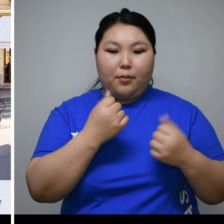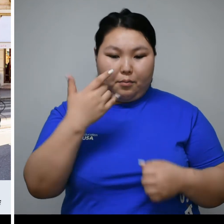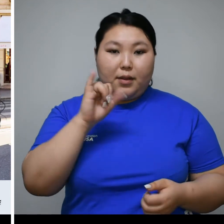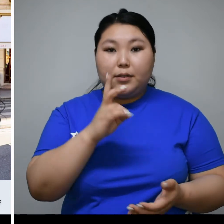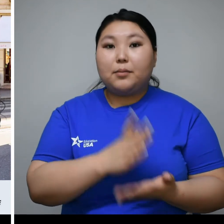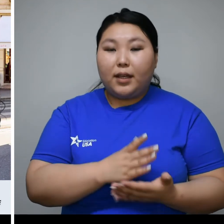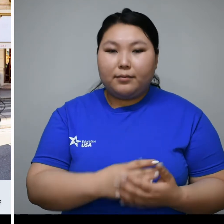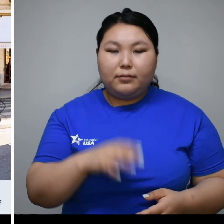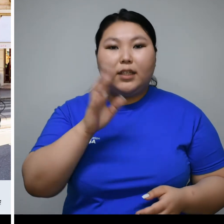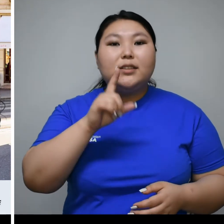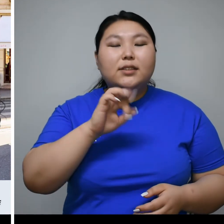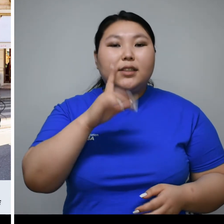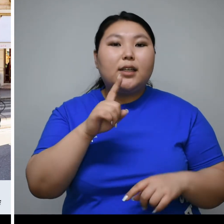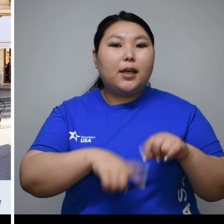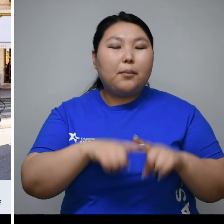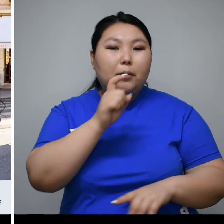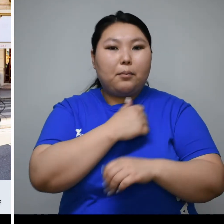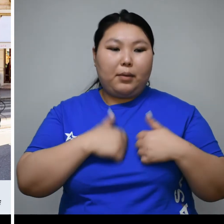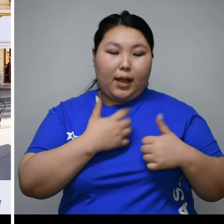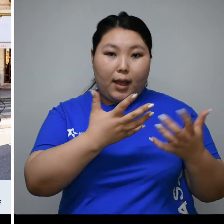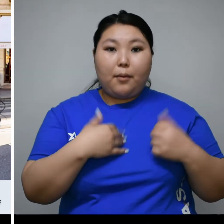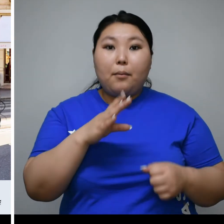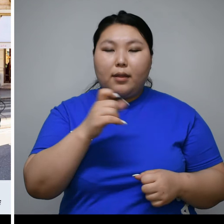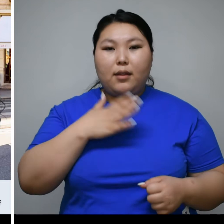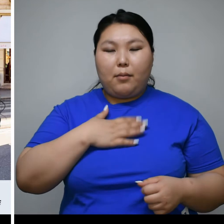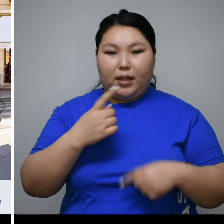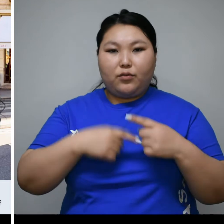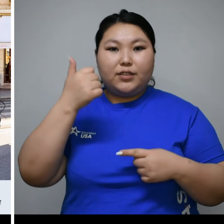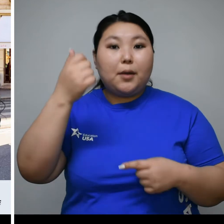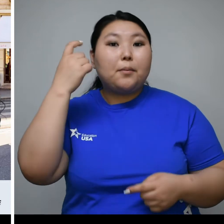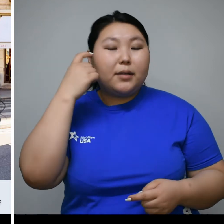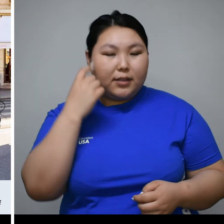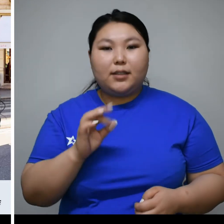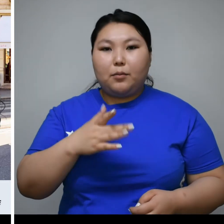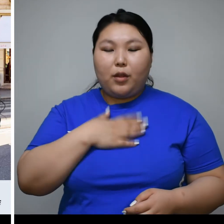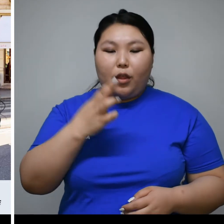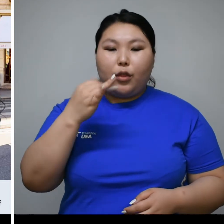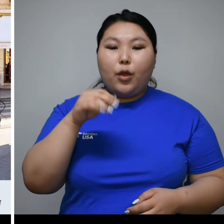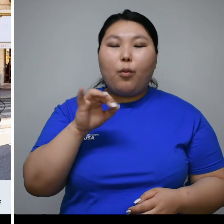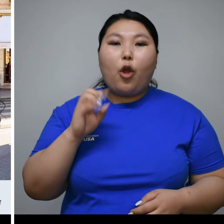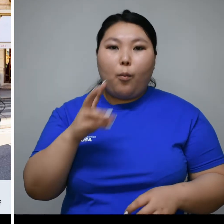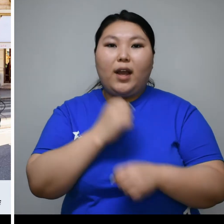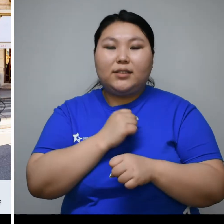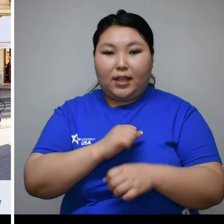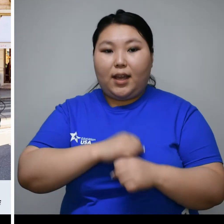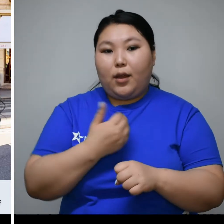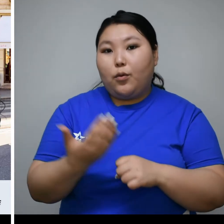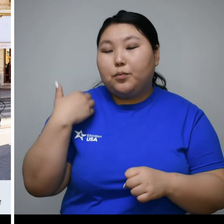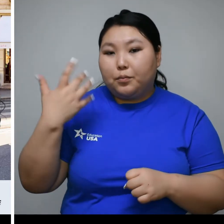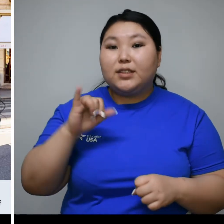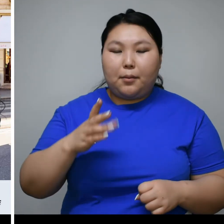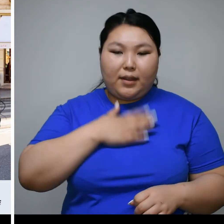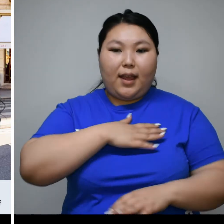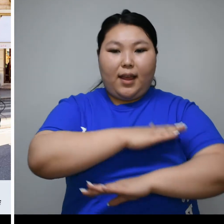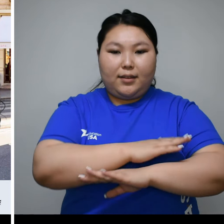багшаасаа авч ирсэн байгаа. За яг ямар багшаасаа авсан бэ гэхлээр намайг илүү сайн мэддэг. Яг ингээд миний дипломын ажлыг хариуцч байсан.